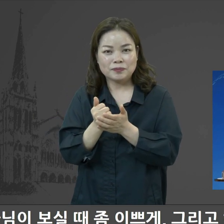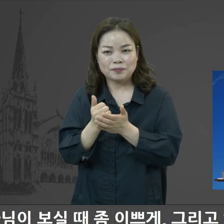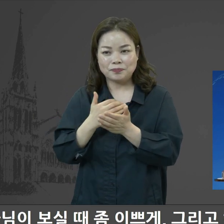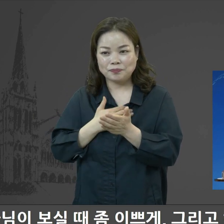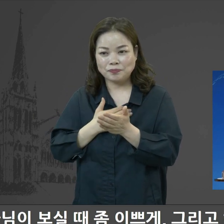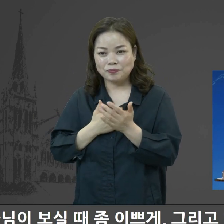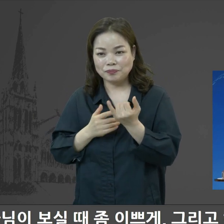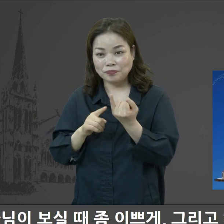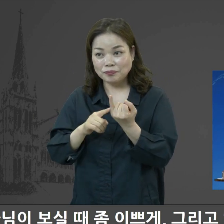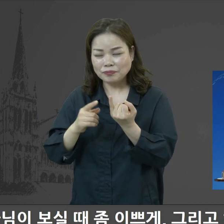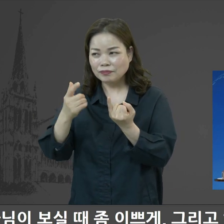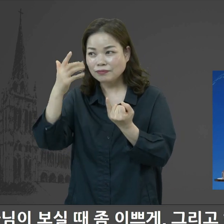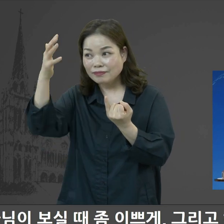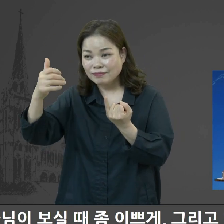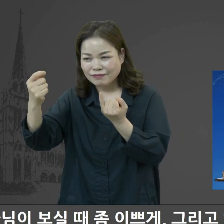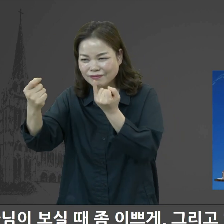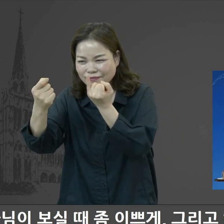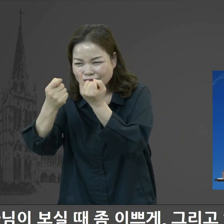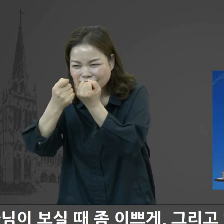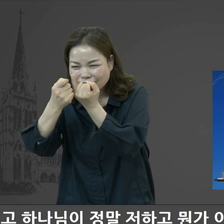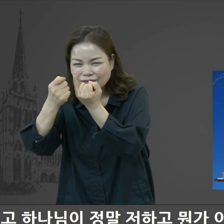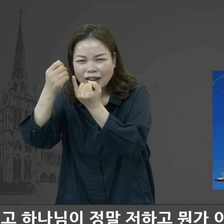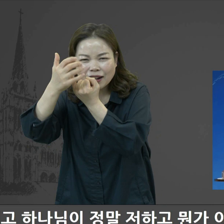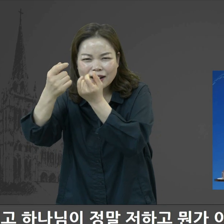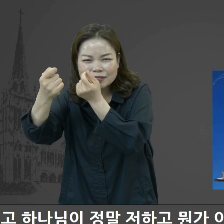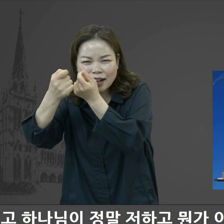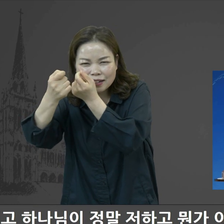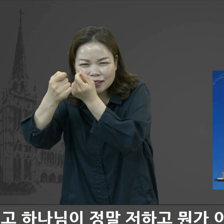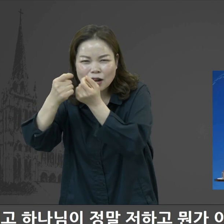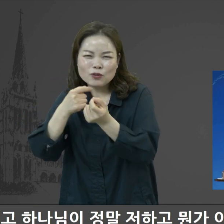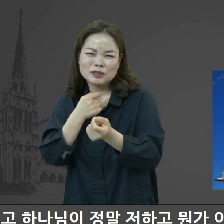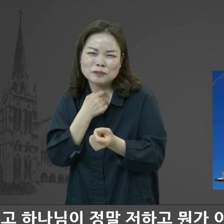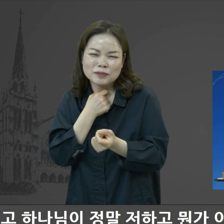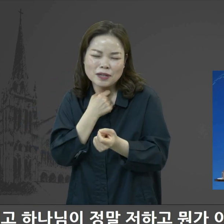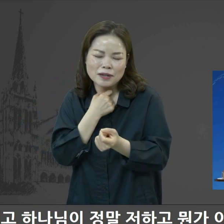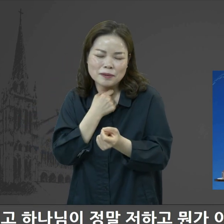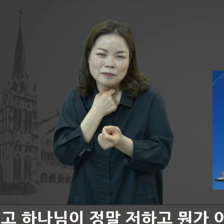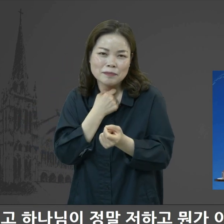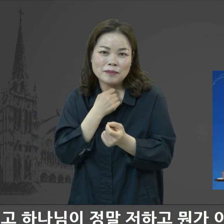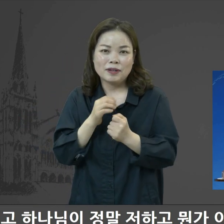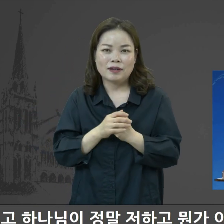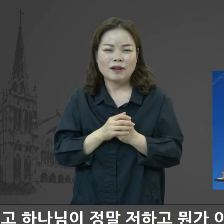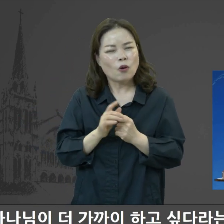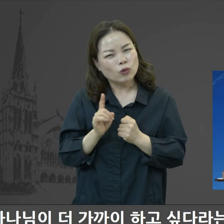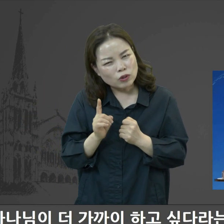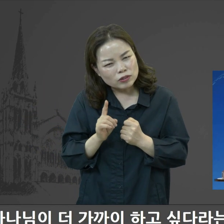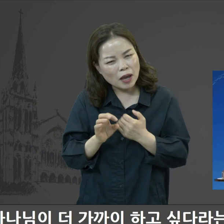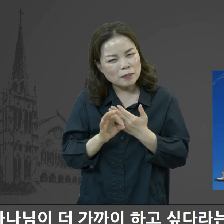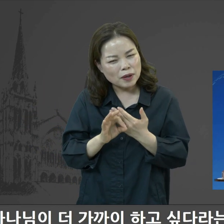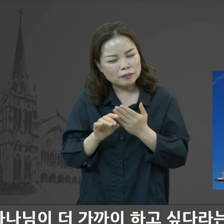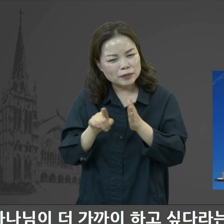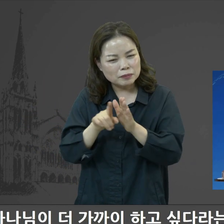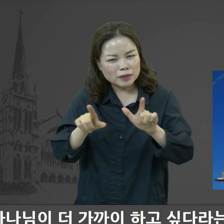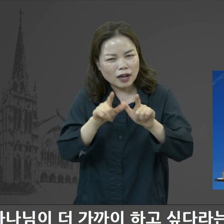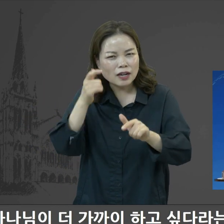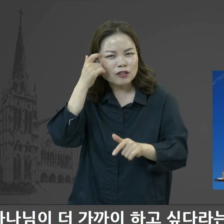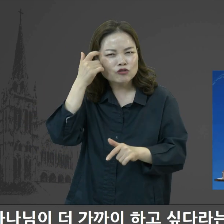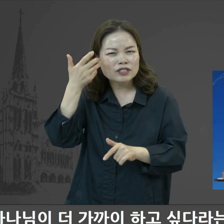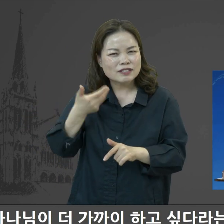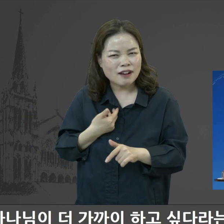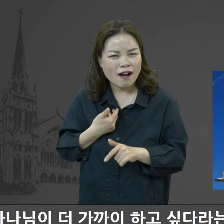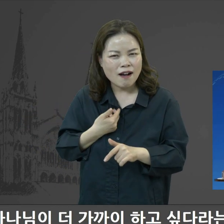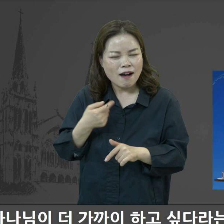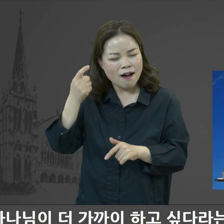저하고 뭔가 이렇게 좀 친근하게, 뭔가 이렇게 하나님이 더 가까이 하고 싶다라는 마음이 들게 내가 어떻게 하면 그렇게 믿음 생활을 할 수 있을까,